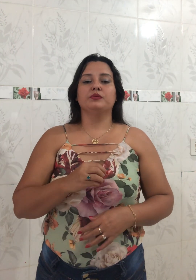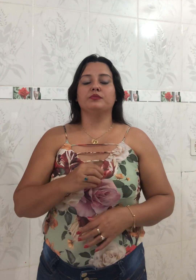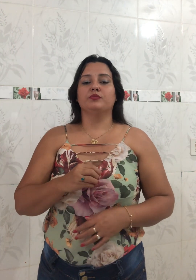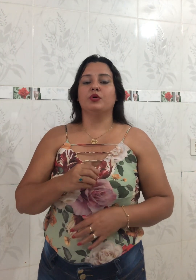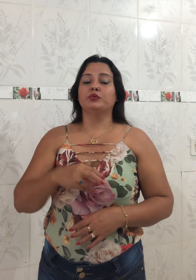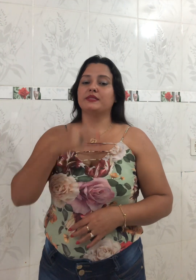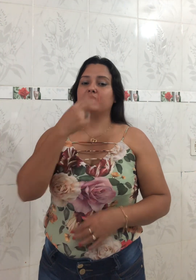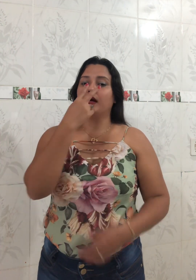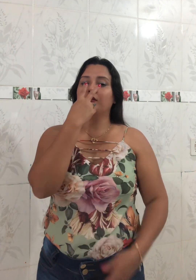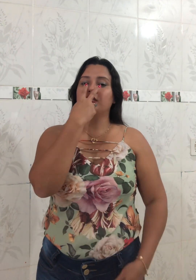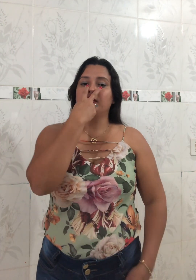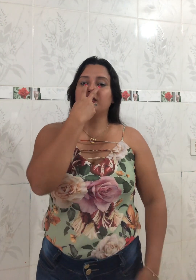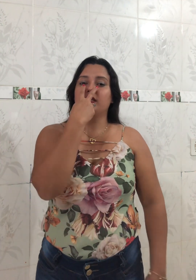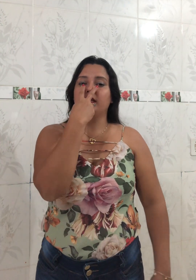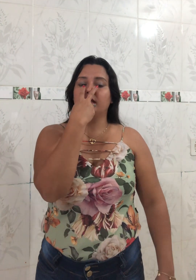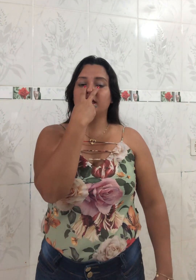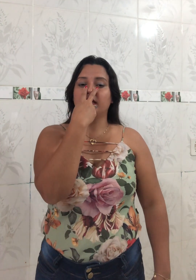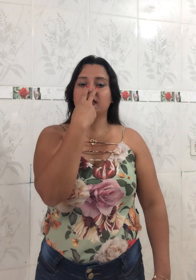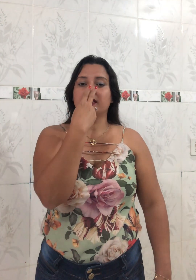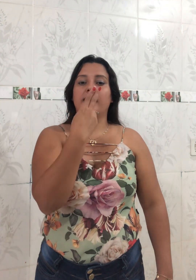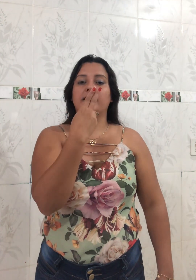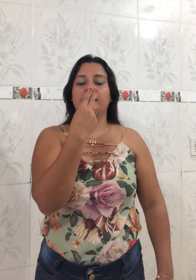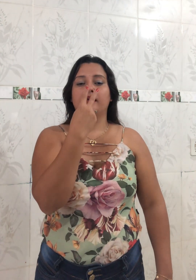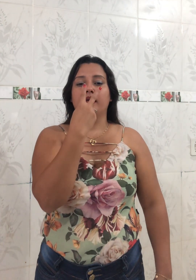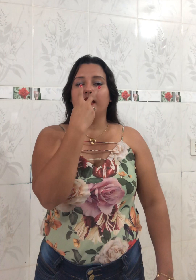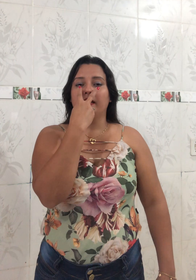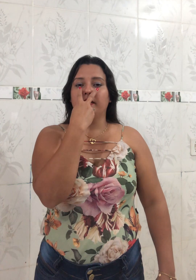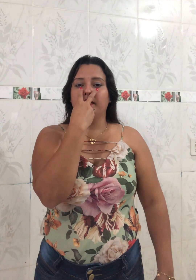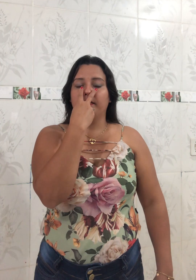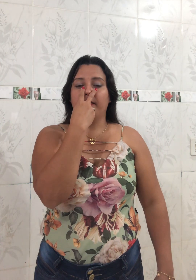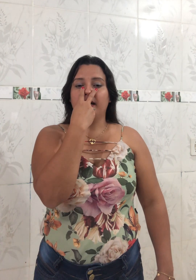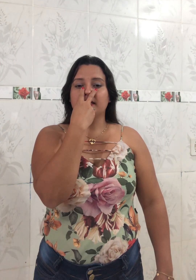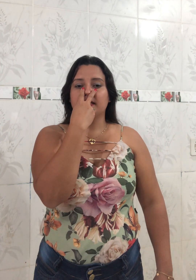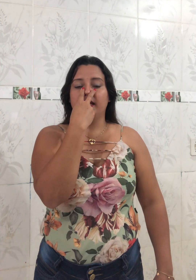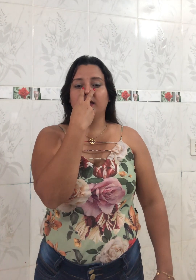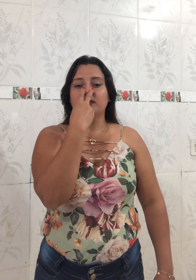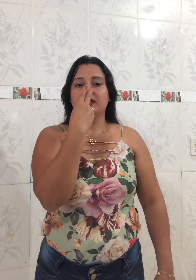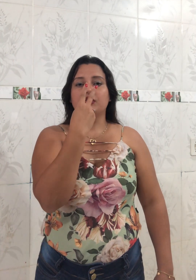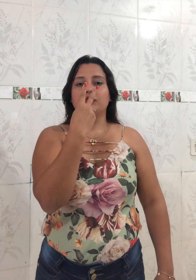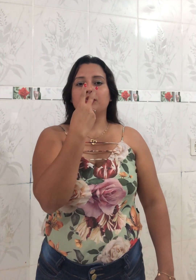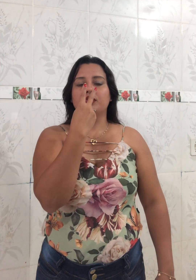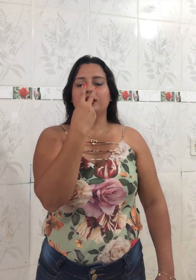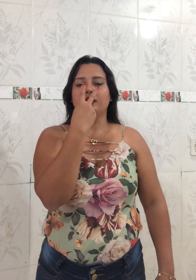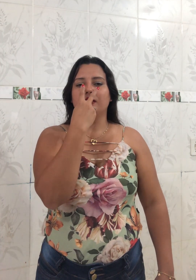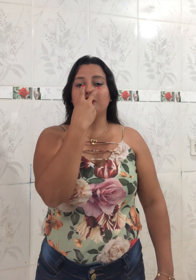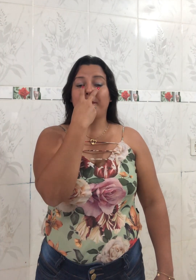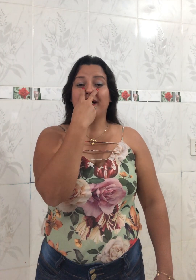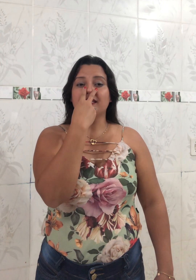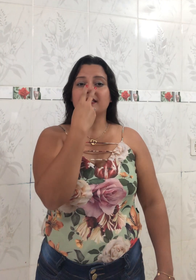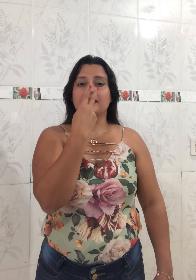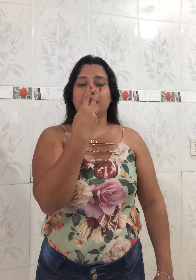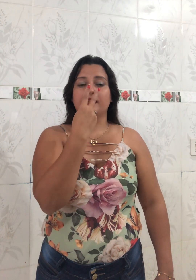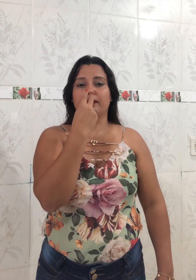um outro sinal de achar, mas ele é no sentido de parecer